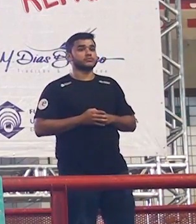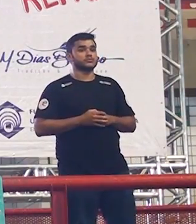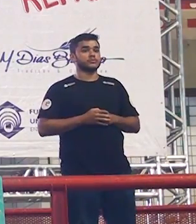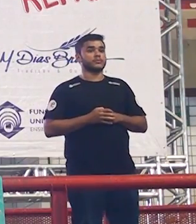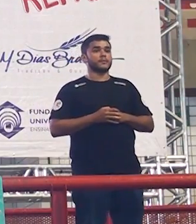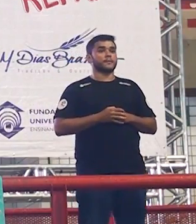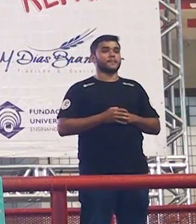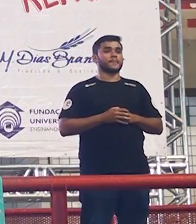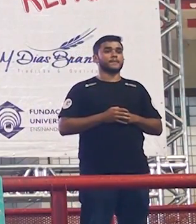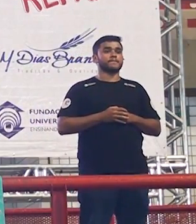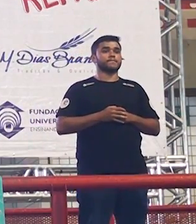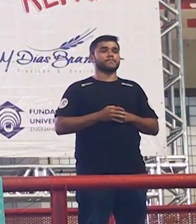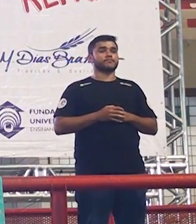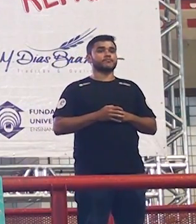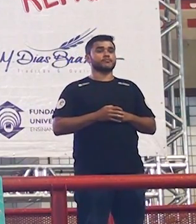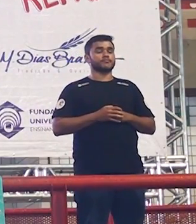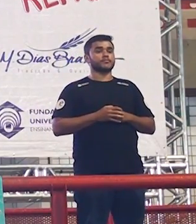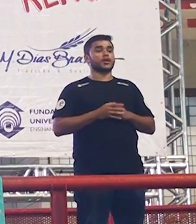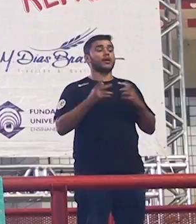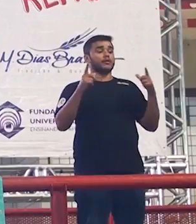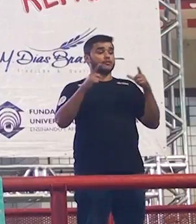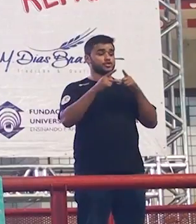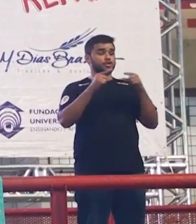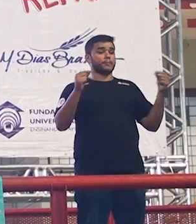vezes. Resolveu se entregar.